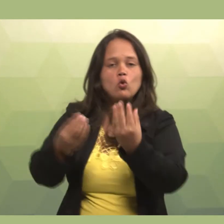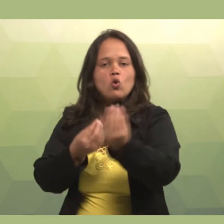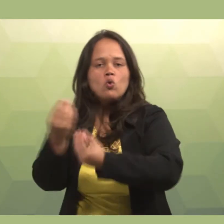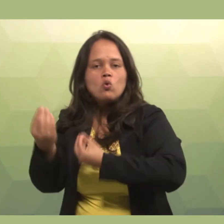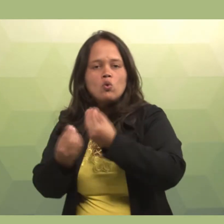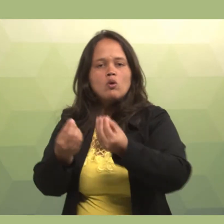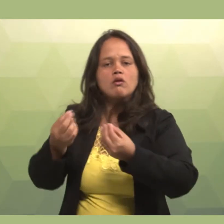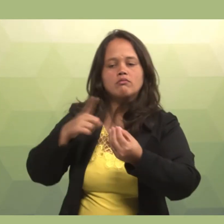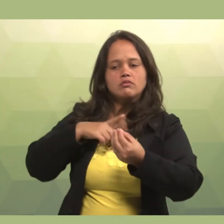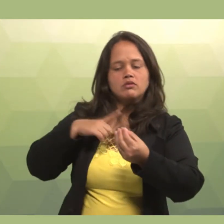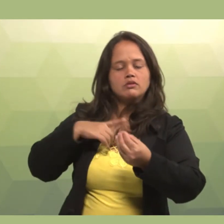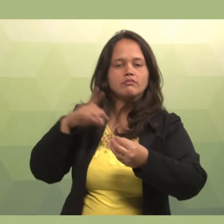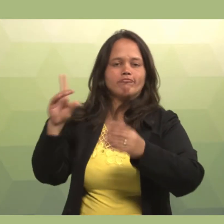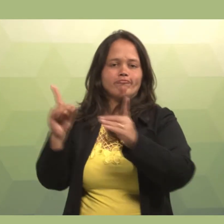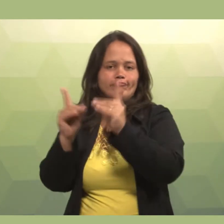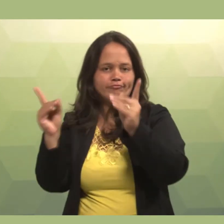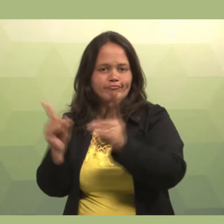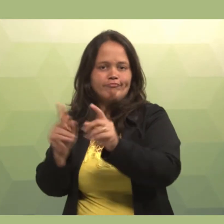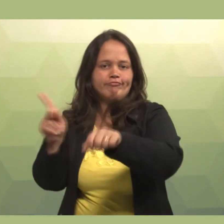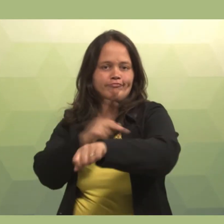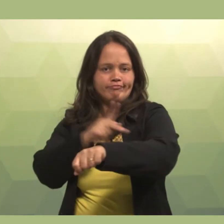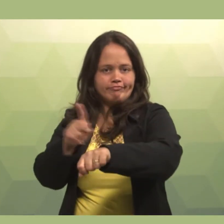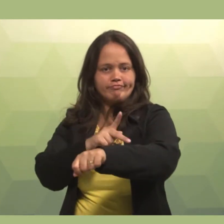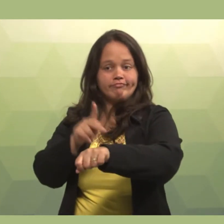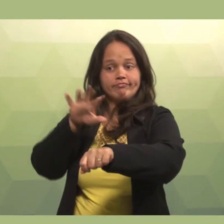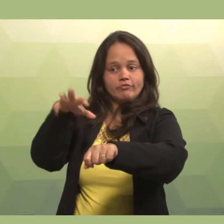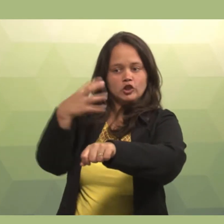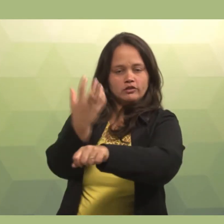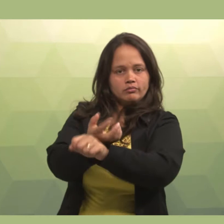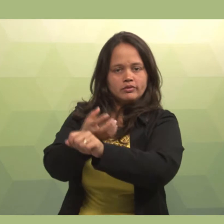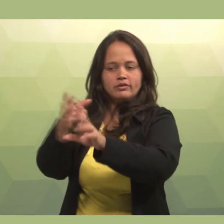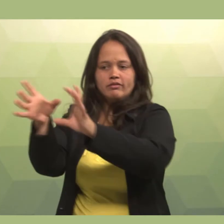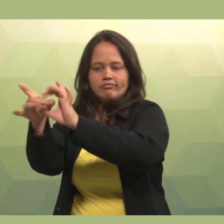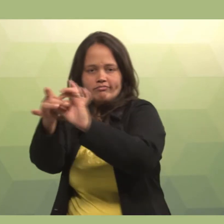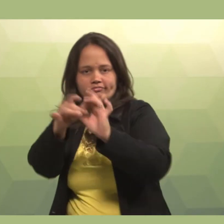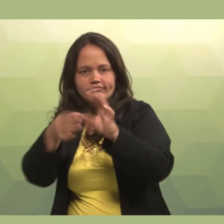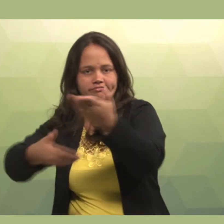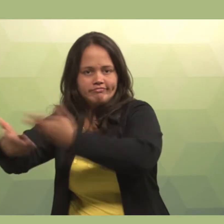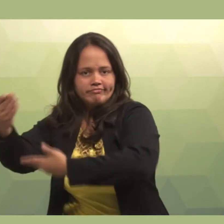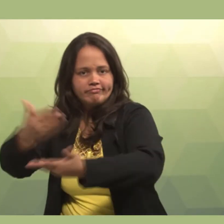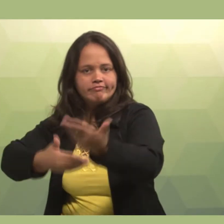à abordagem epistemológica dos objetos de conhecimento.